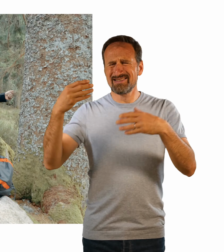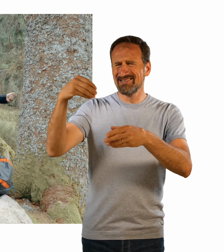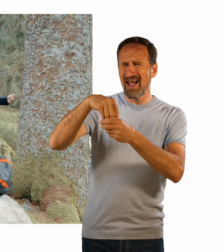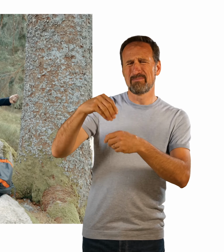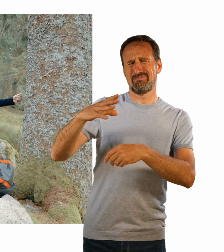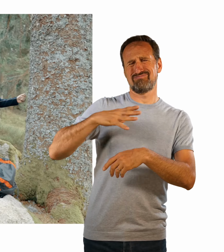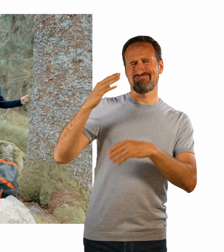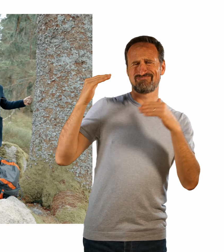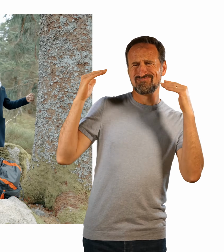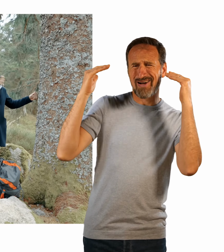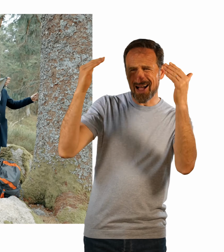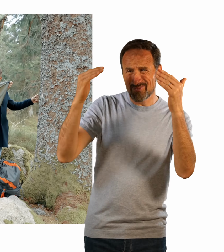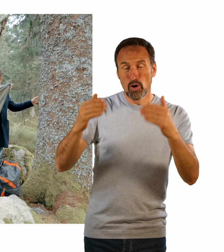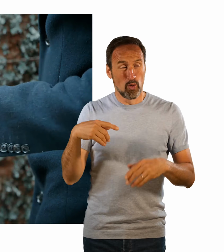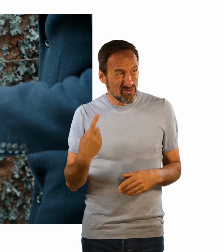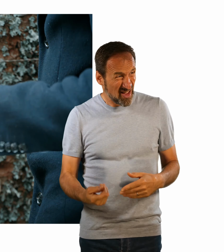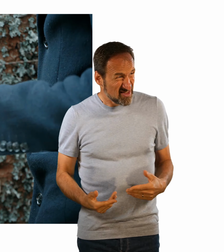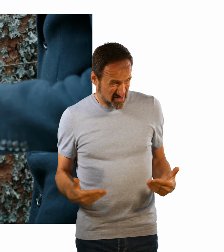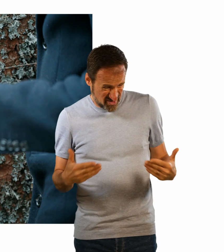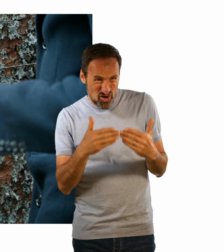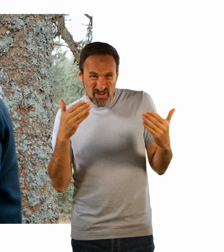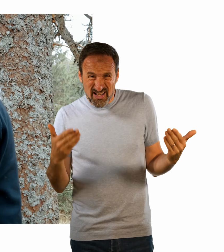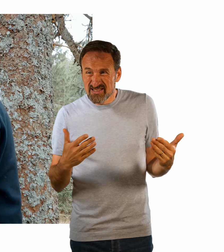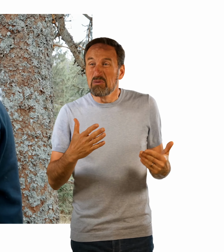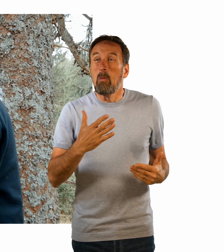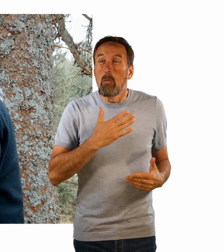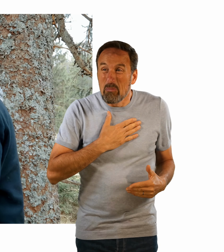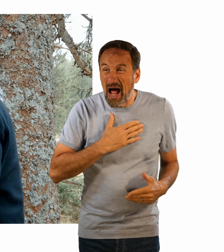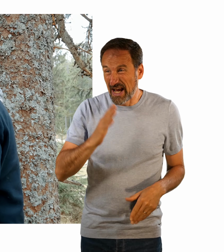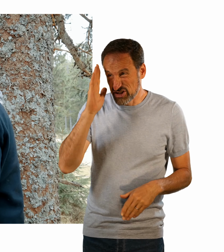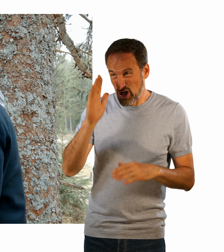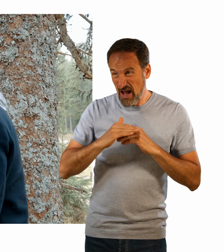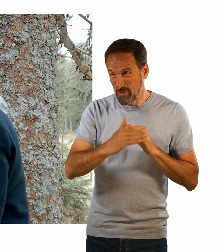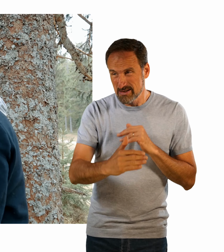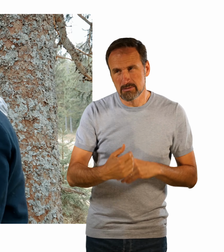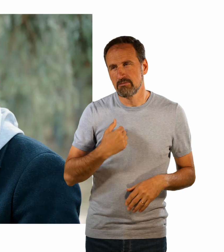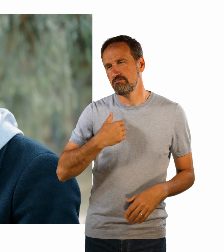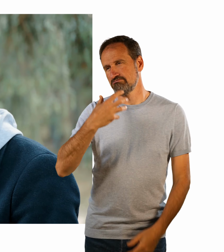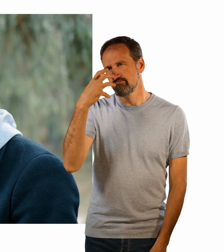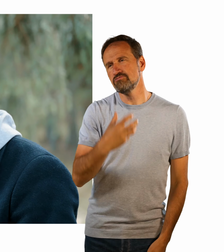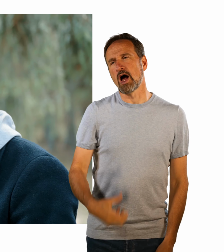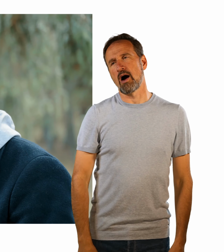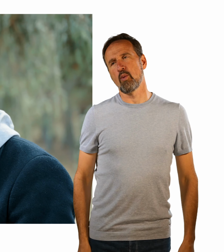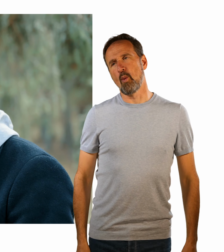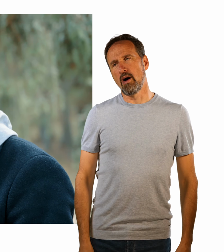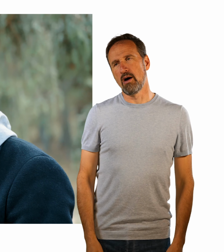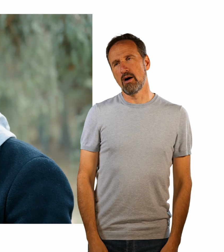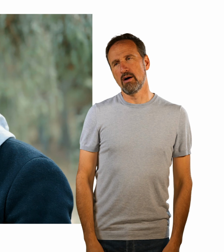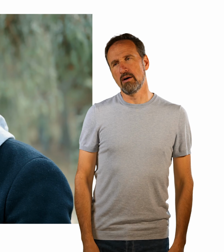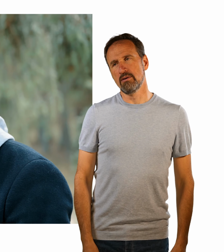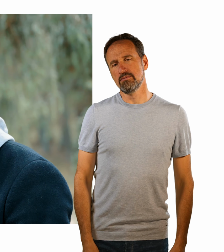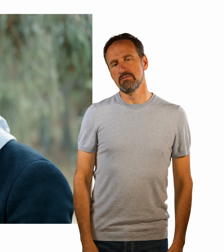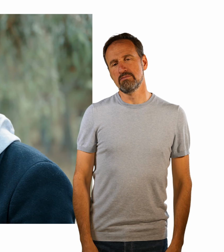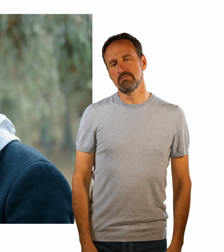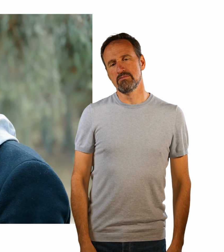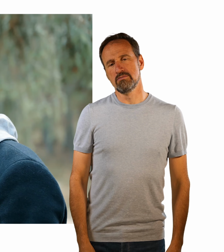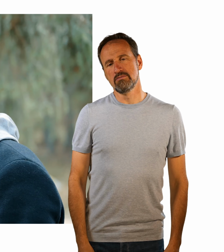Jetzt haben wir es ein bisschen breiter. Und dann im Kontrast habe ich meinen Schlafplatz gefunden. Und da war ich echt angepisst. So, eine